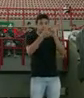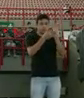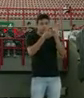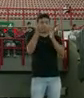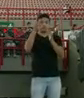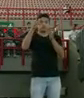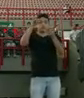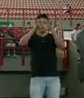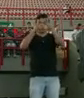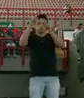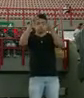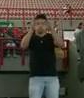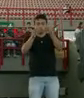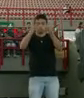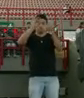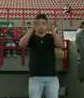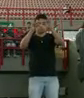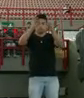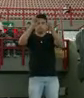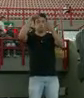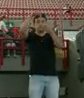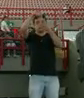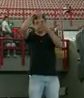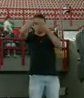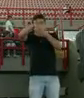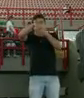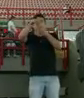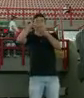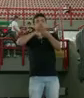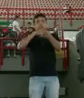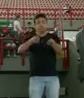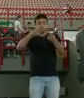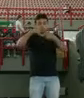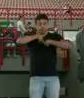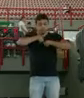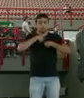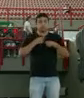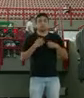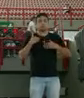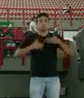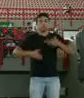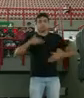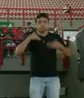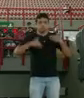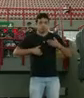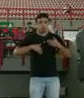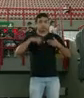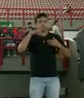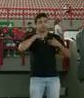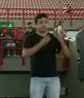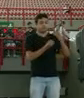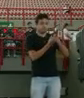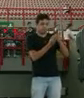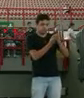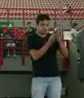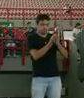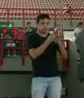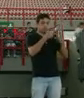substância que de alguma maneira promove no seu corpo a síntese de proteínas,